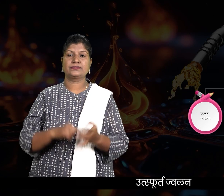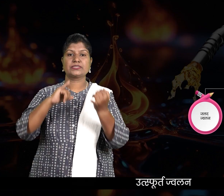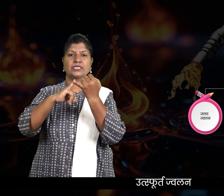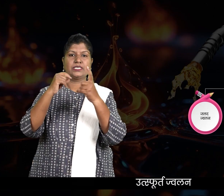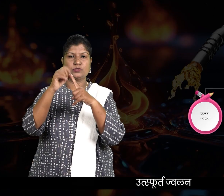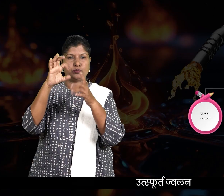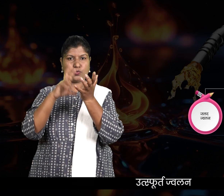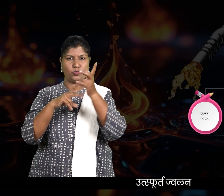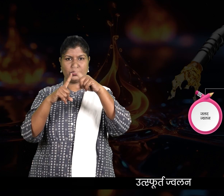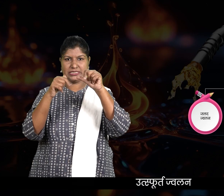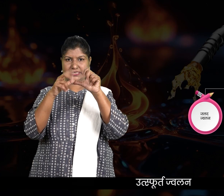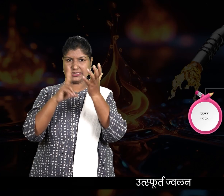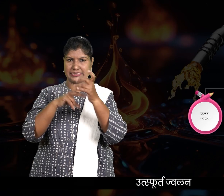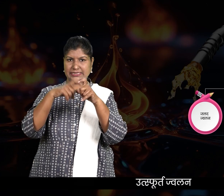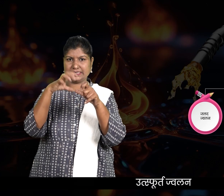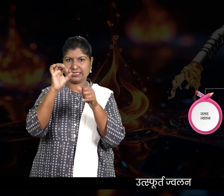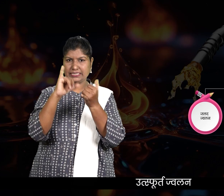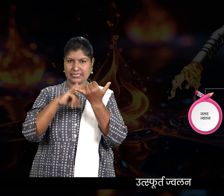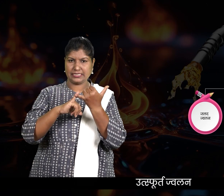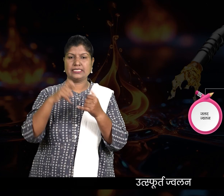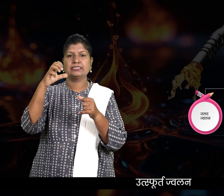उत्स्फूर्त ज्वलन,